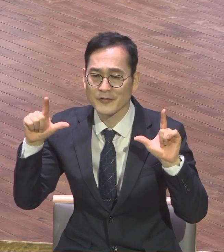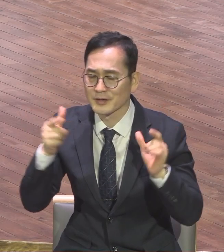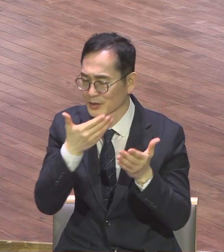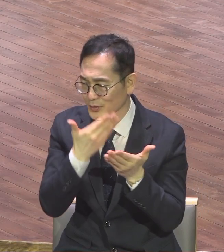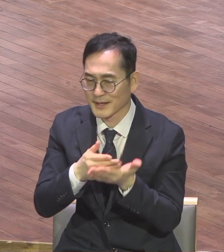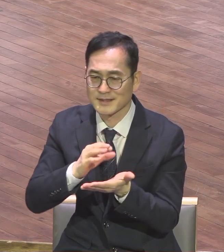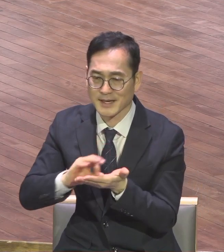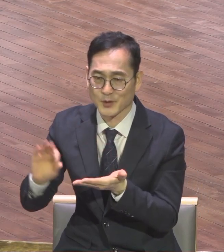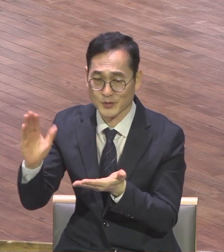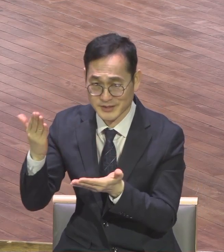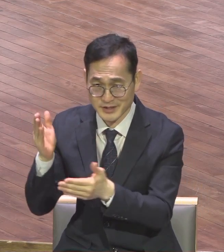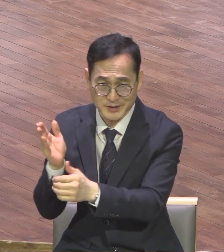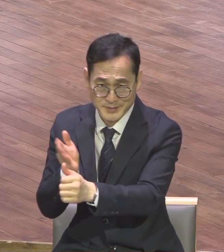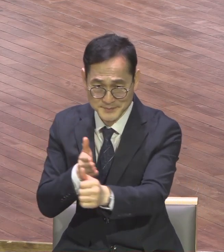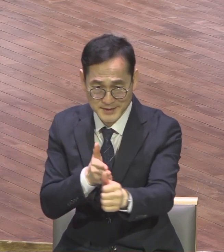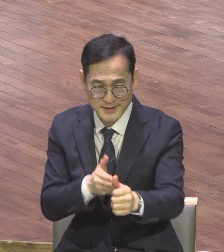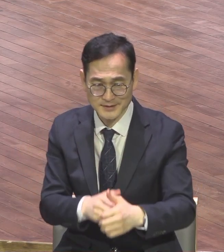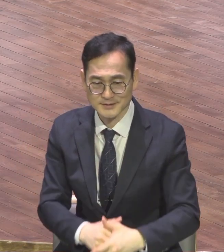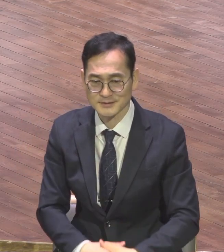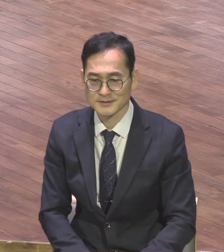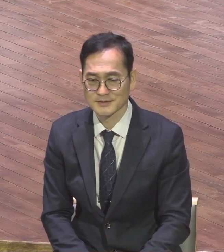쓰임받게 되기를 주님으로 축복합니다.